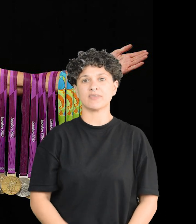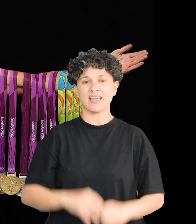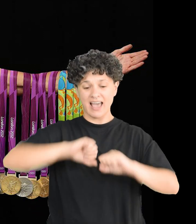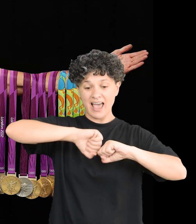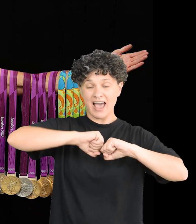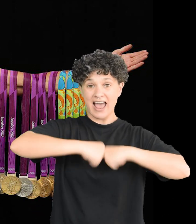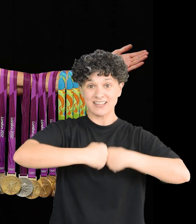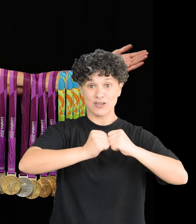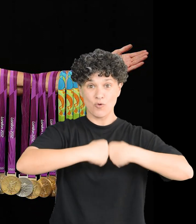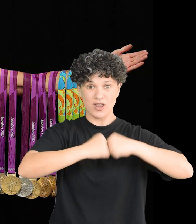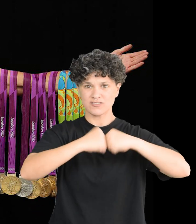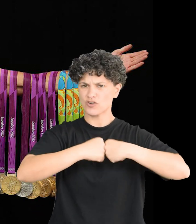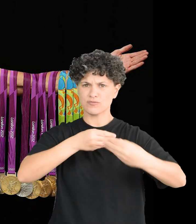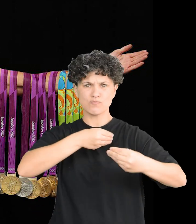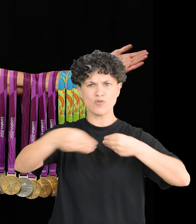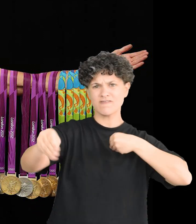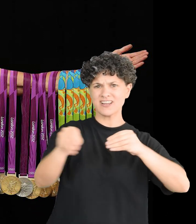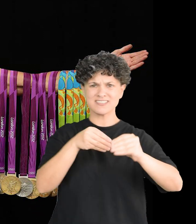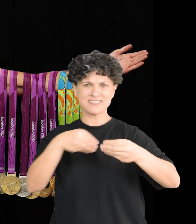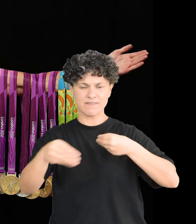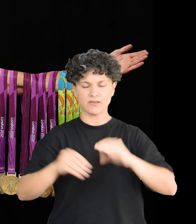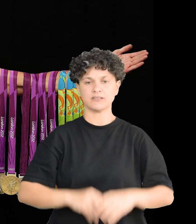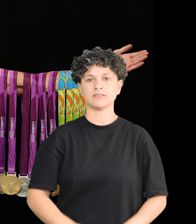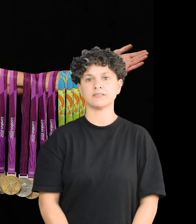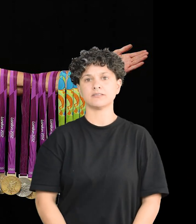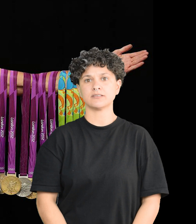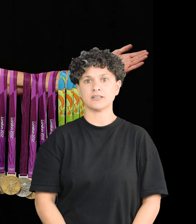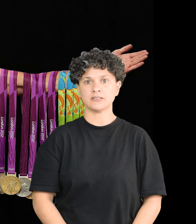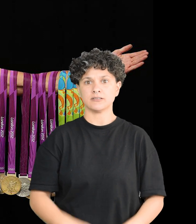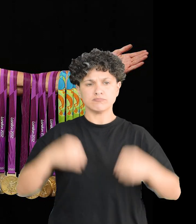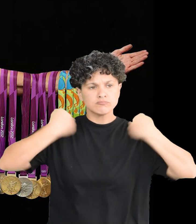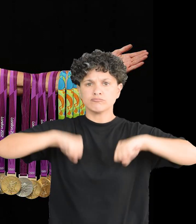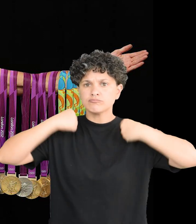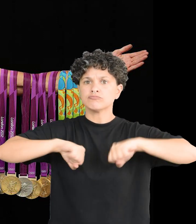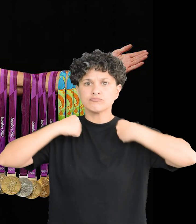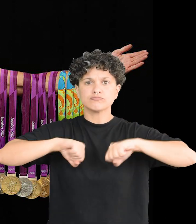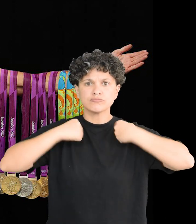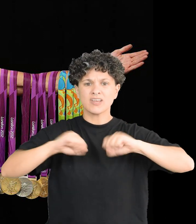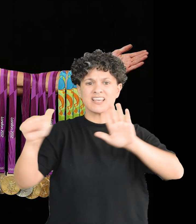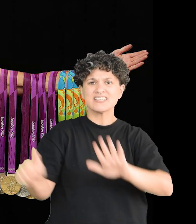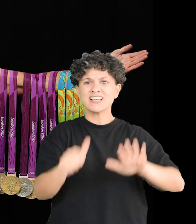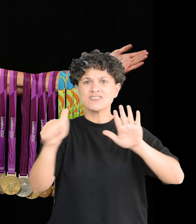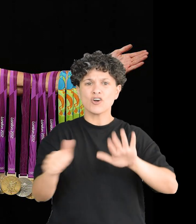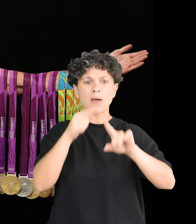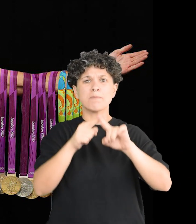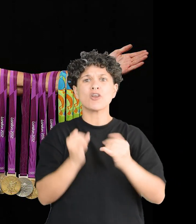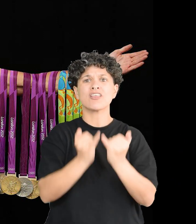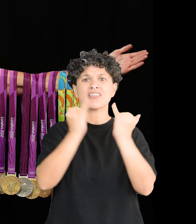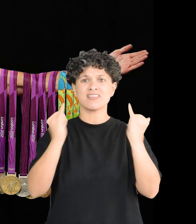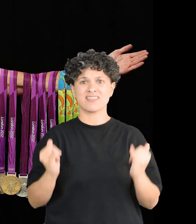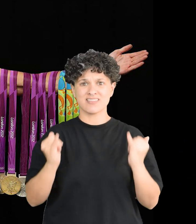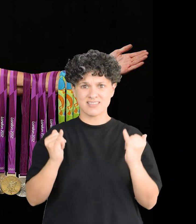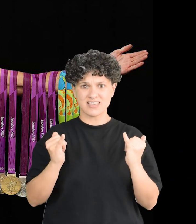articulaciones eran muy elásticas en sus duros entrenamientos se enfrentaba a 6 horas de práctica por